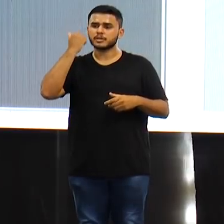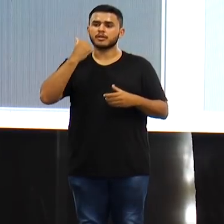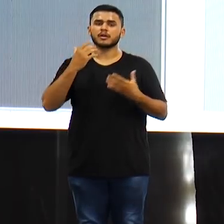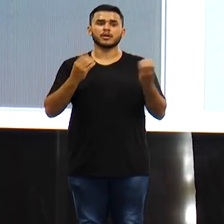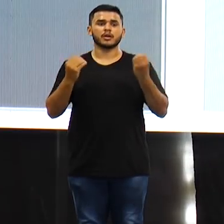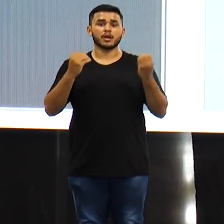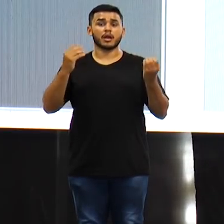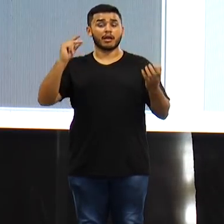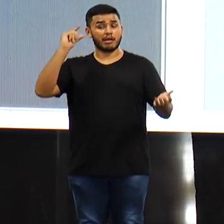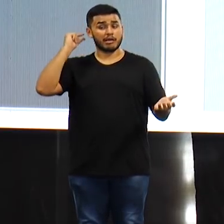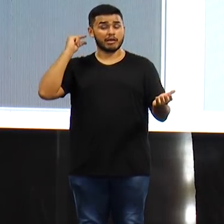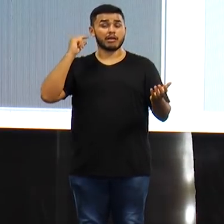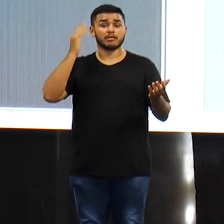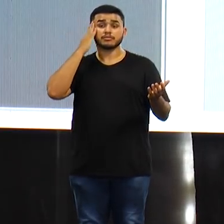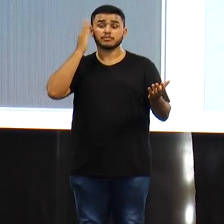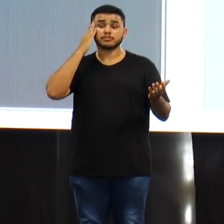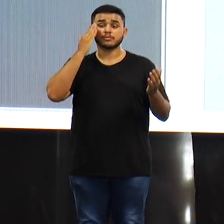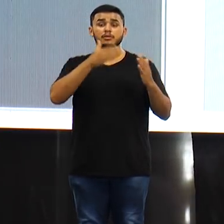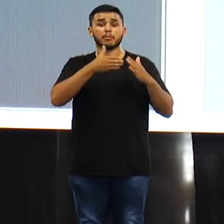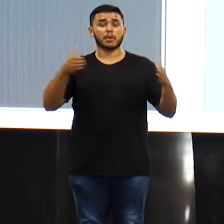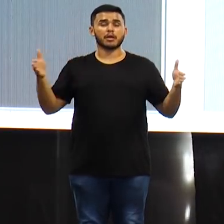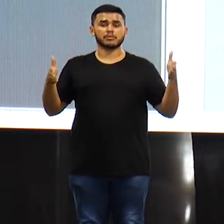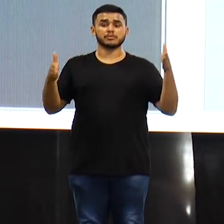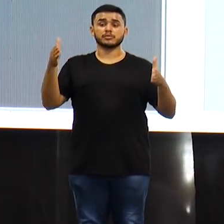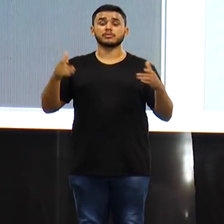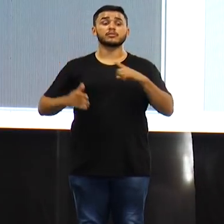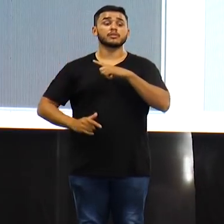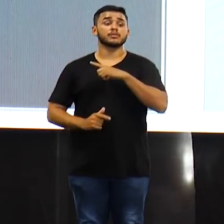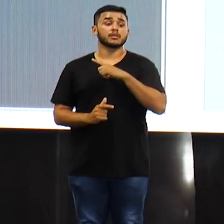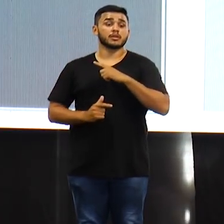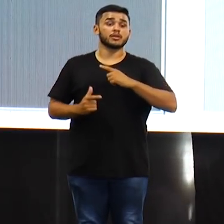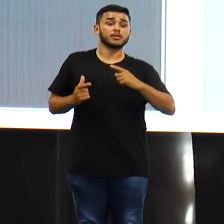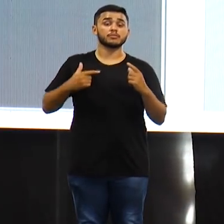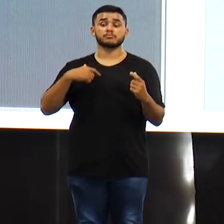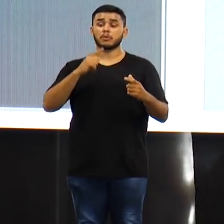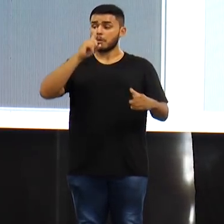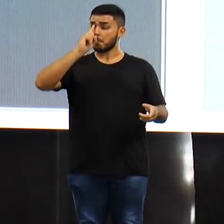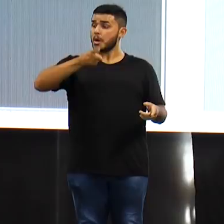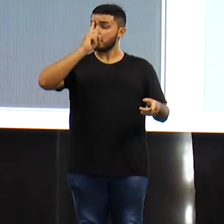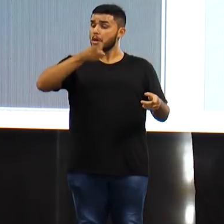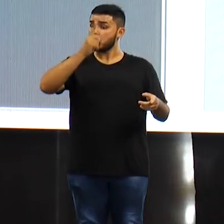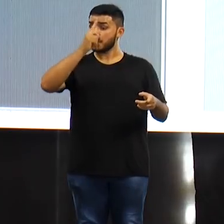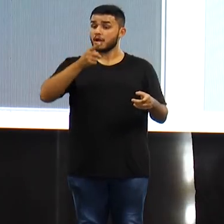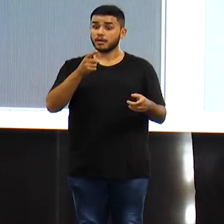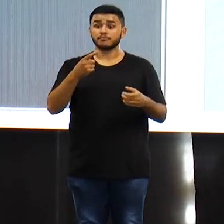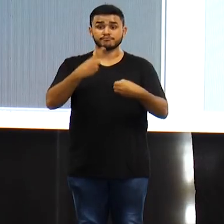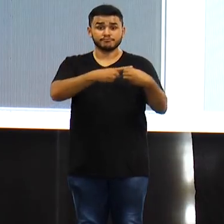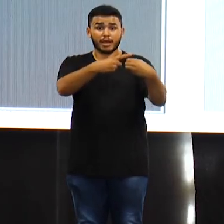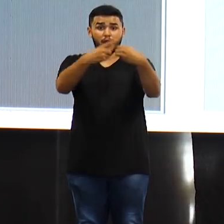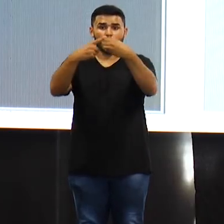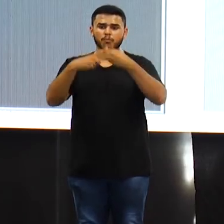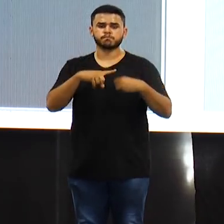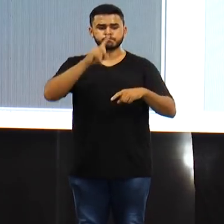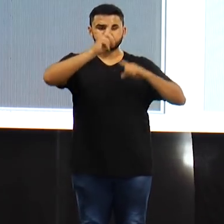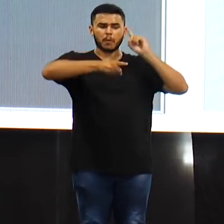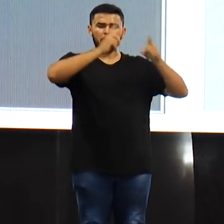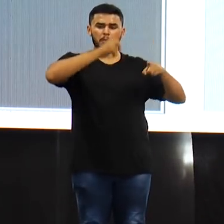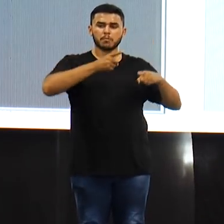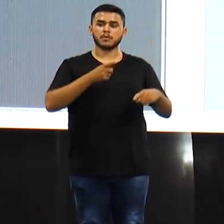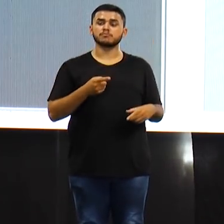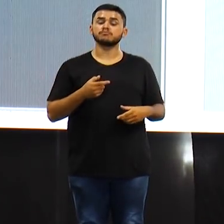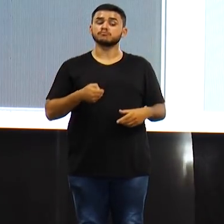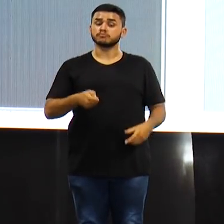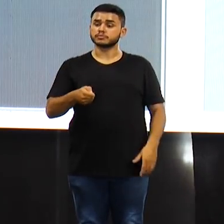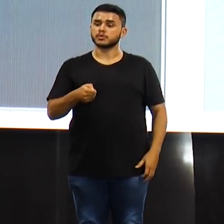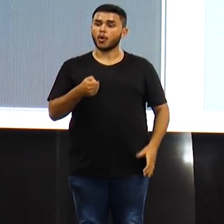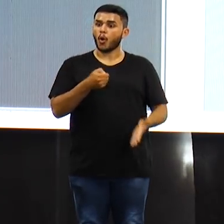República Velha, nós tínhamos uma coisa no Brasil chamada de quê? Voto do cabresto. O voto do